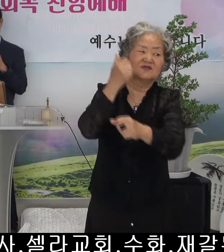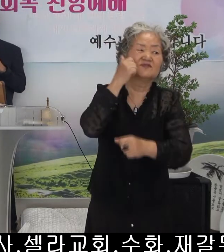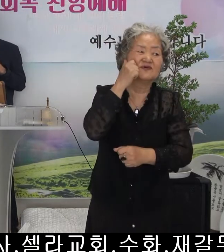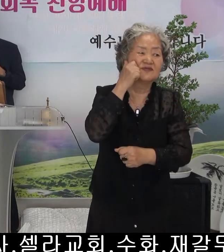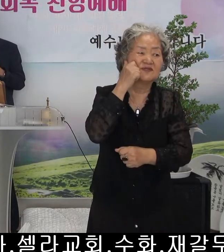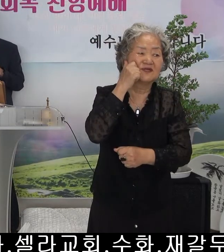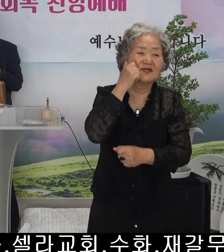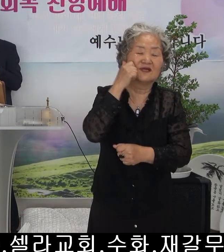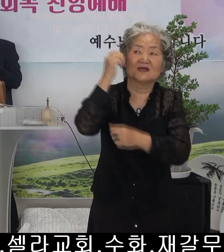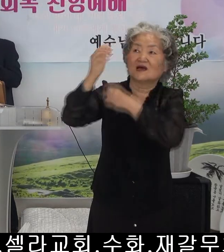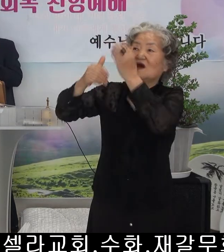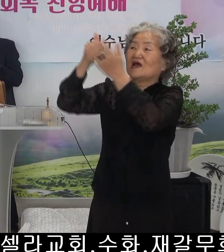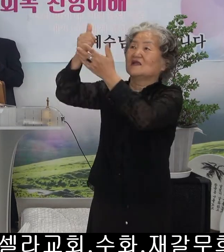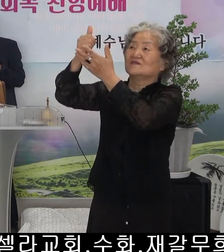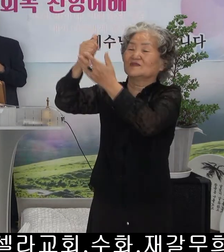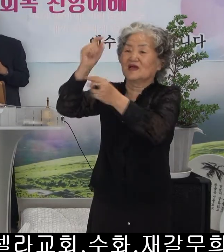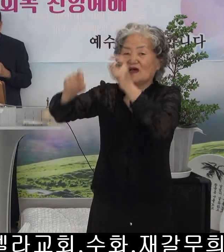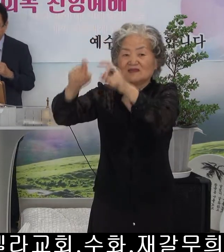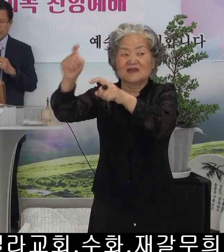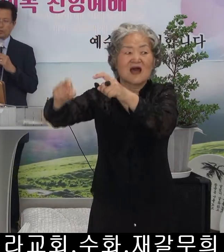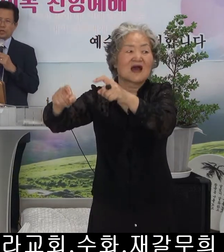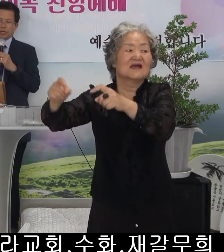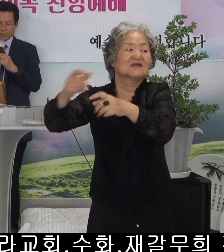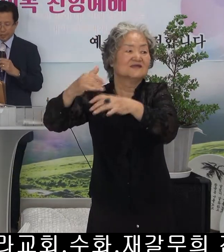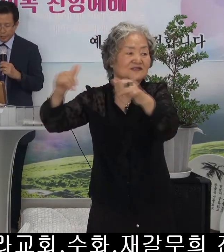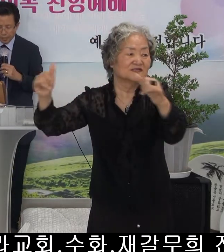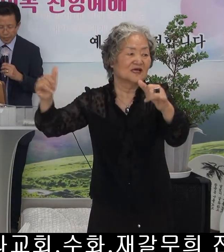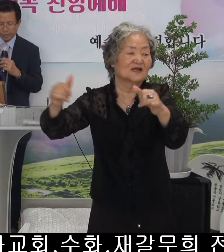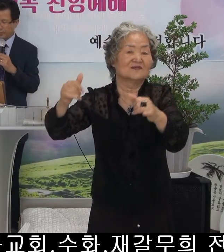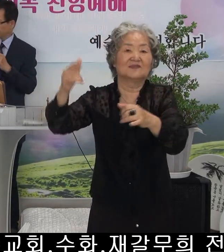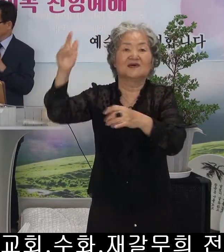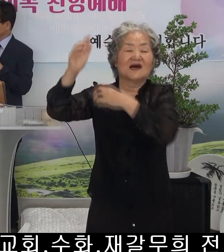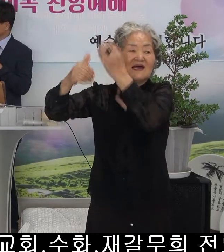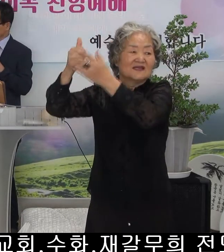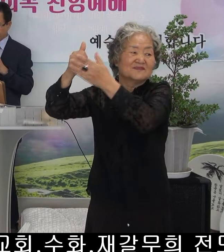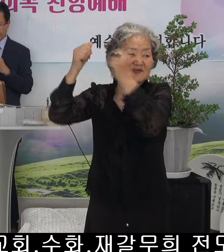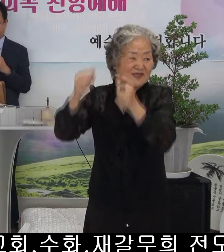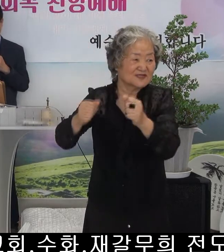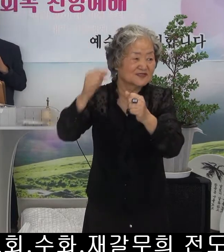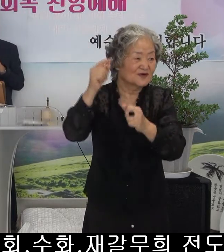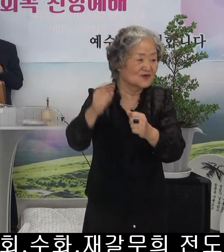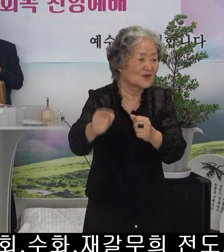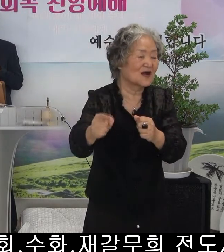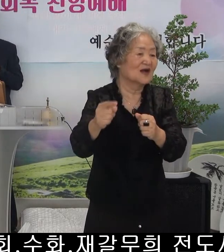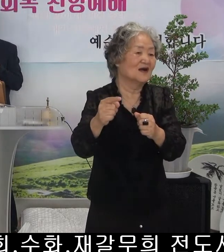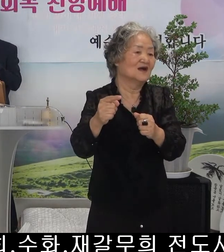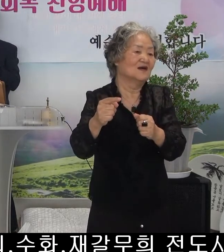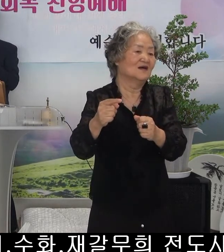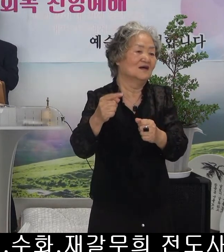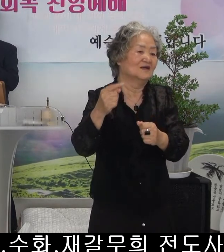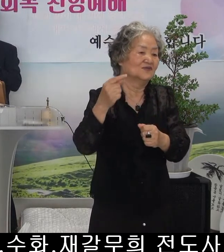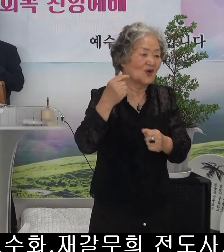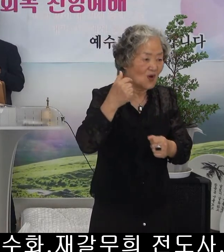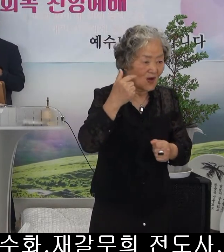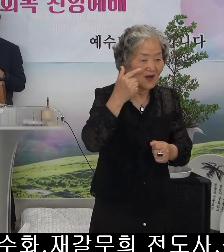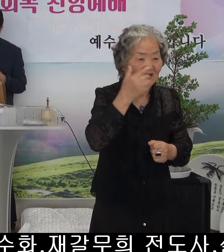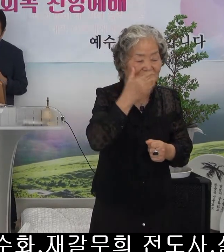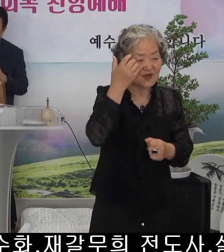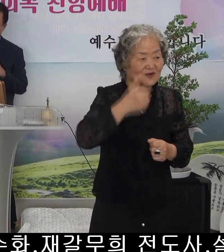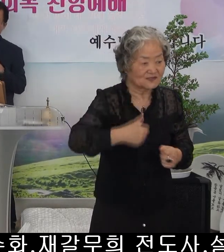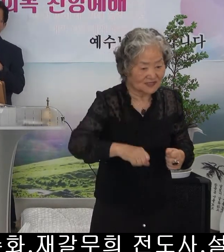하나님께 나가는 자는 반드시 성자 예수님이 계신 것과 성령 하나님이 성자 예수님을 찾는